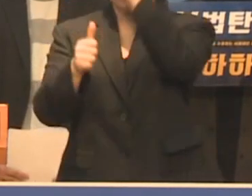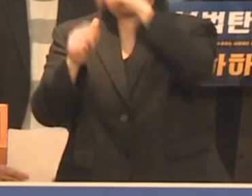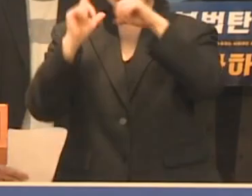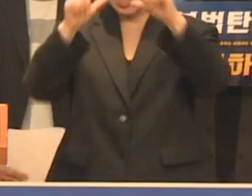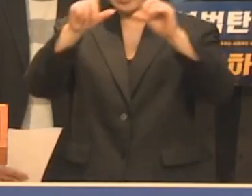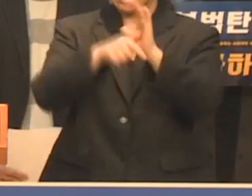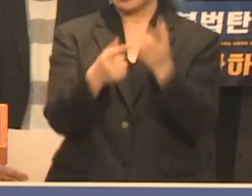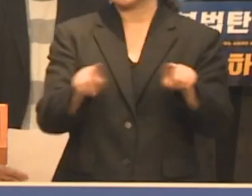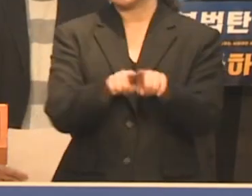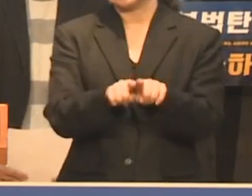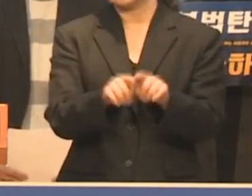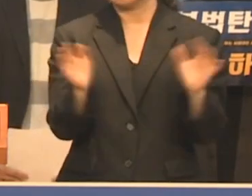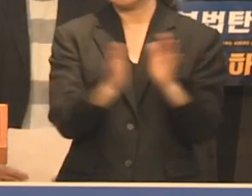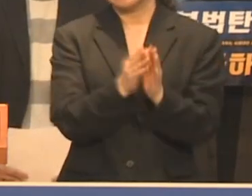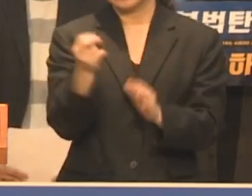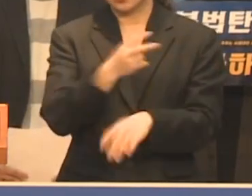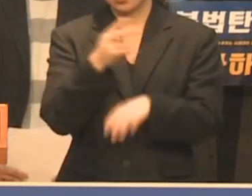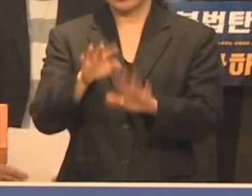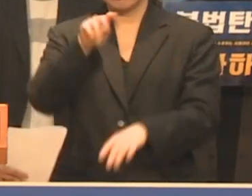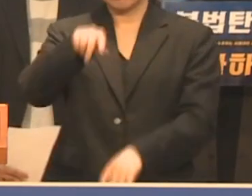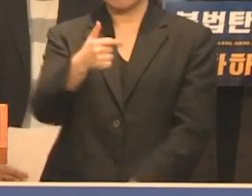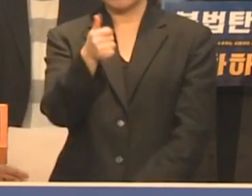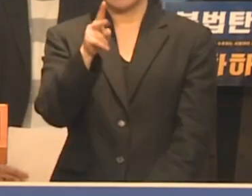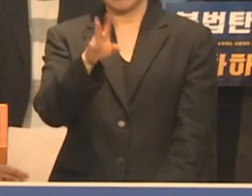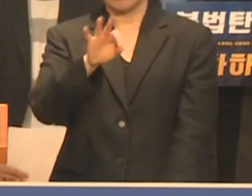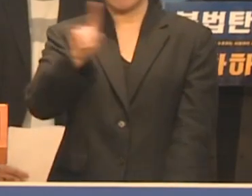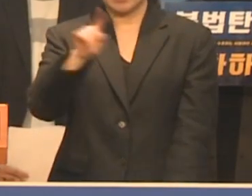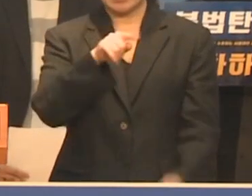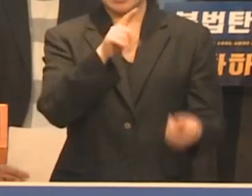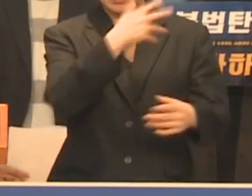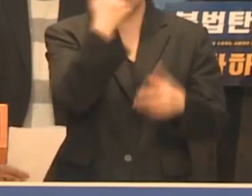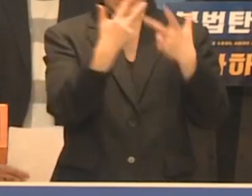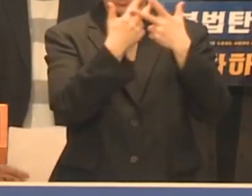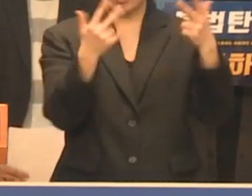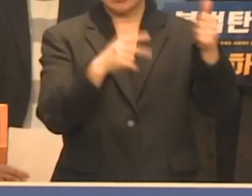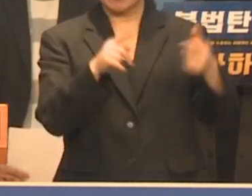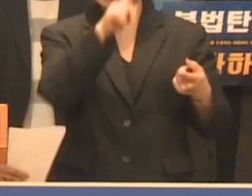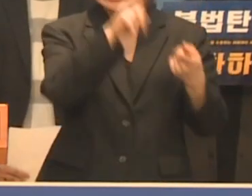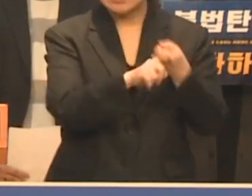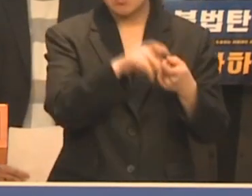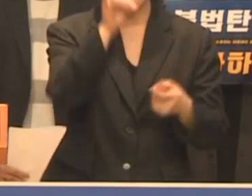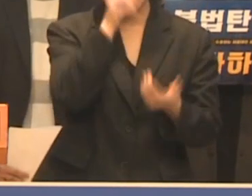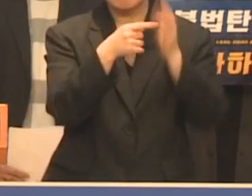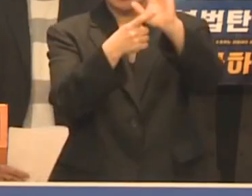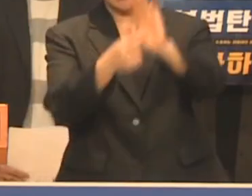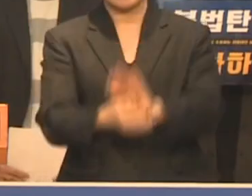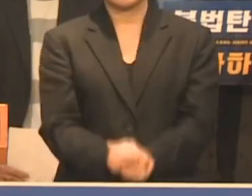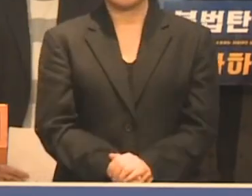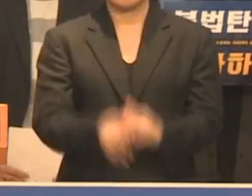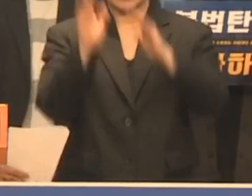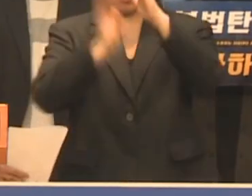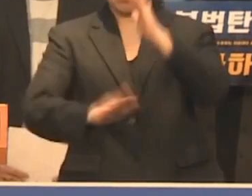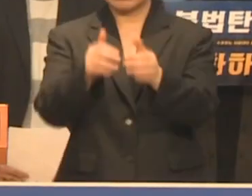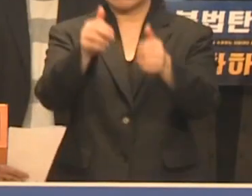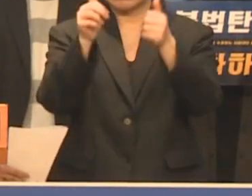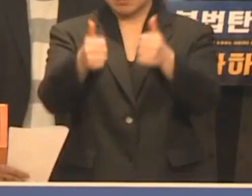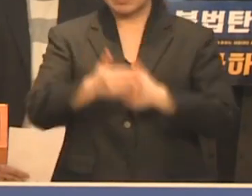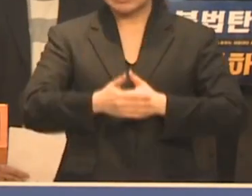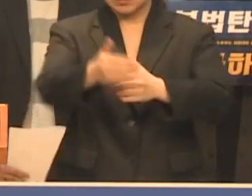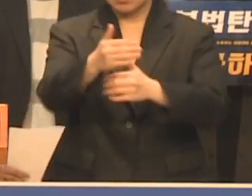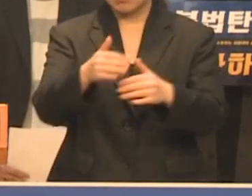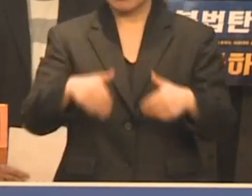동참했으며 문영배 재판관은 야당 대표와의 개인적 친분이 드러나 큰 논란이 되었습니다. 공정하게 재판을 진행해야